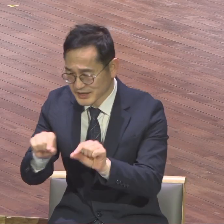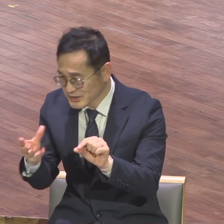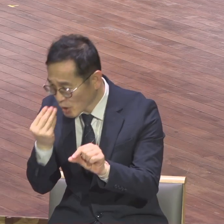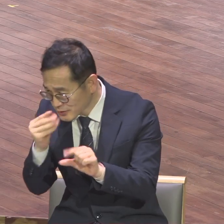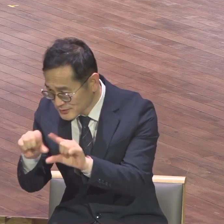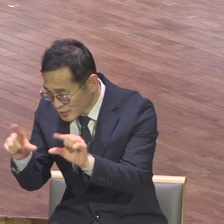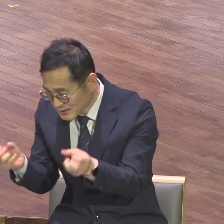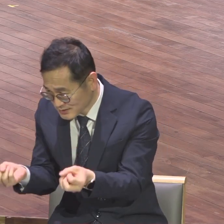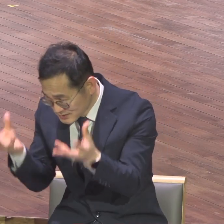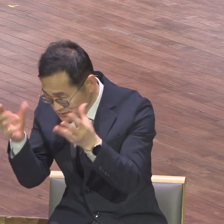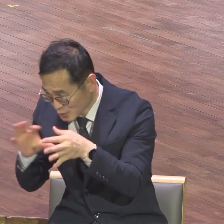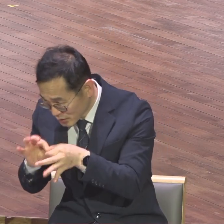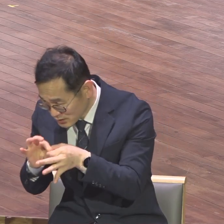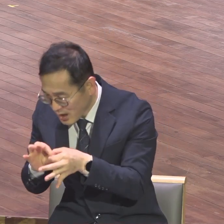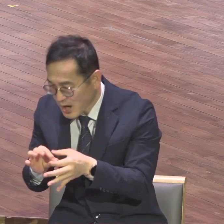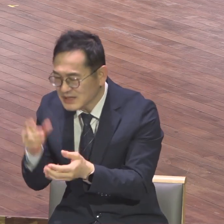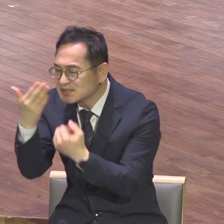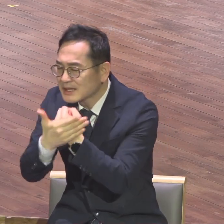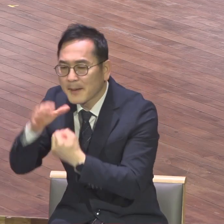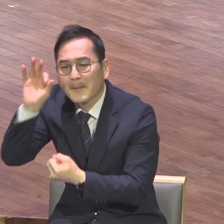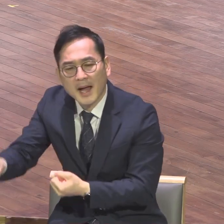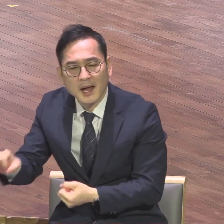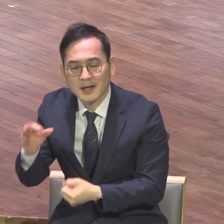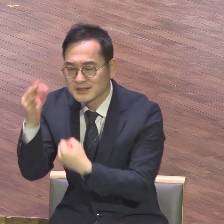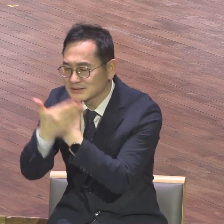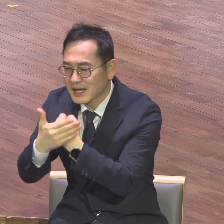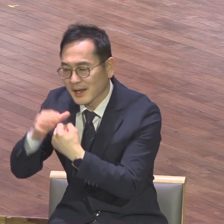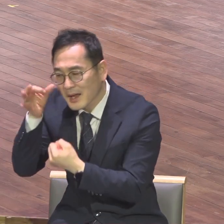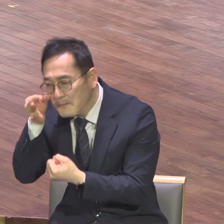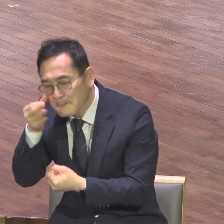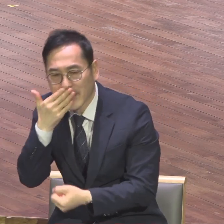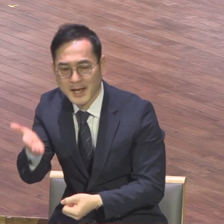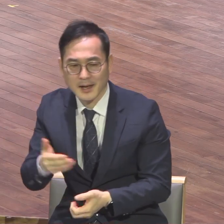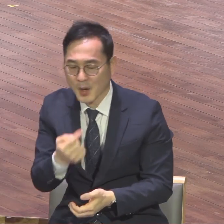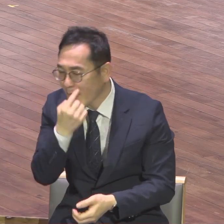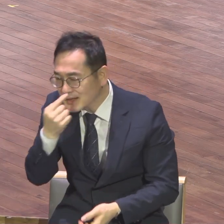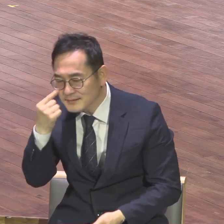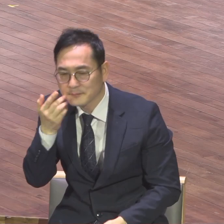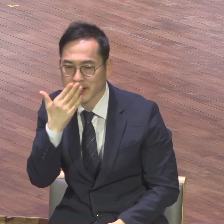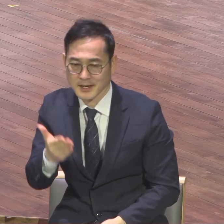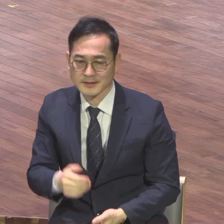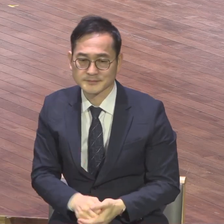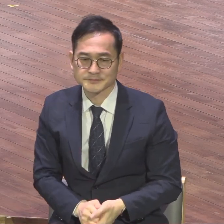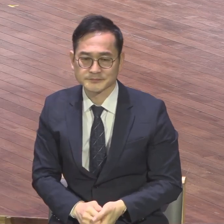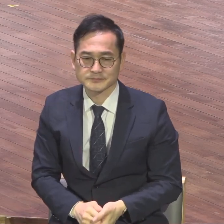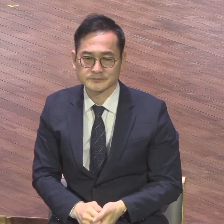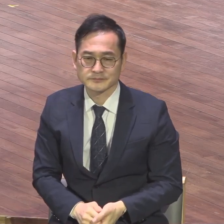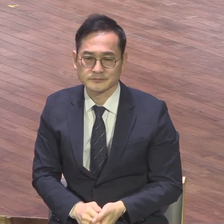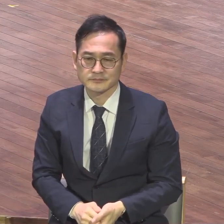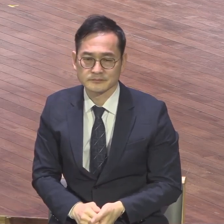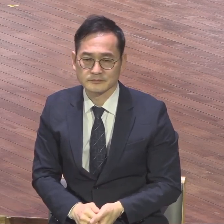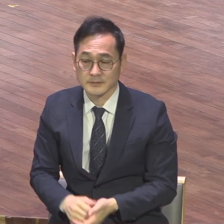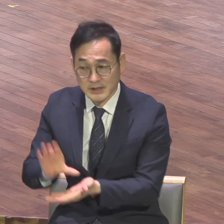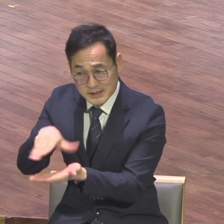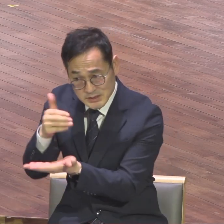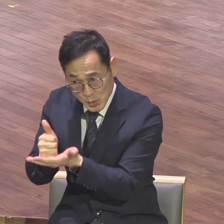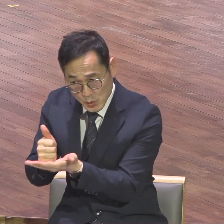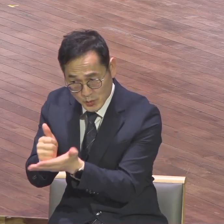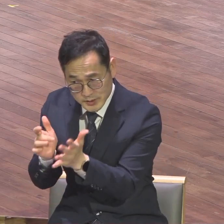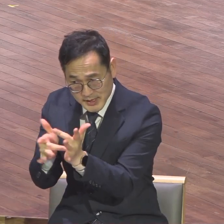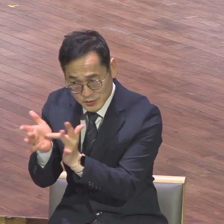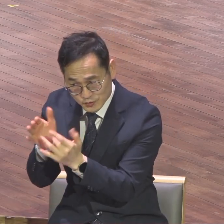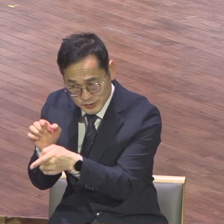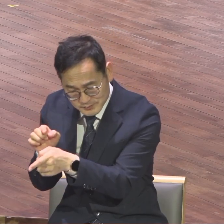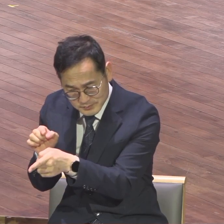성찬식이다. 성례가 하는 역할은 말씀이 하는 일과 똑같이 우리에게 그리스도를 나타내 주면서